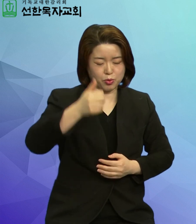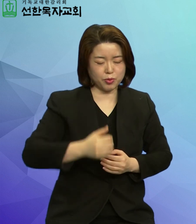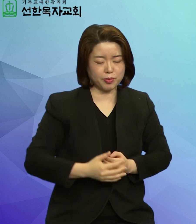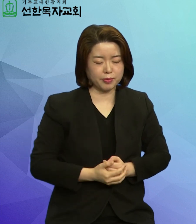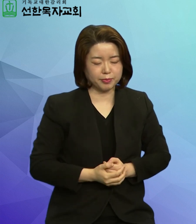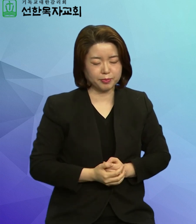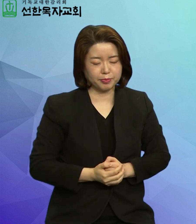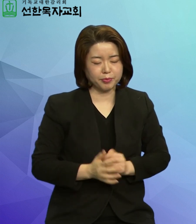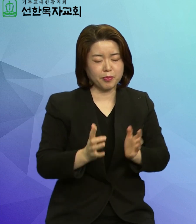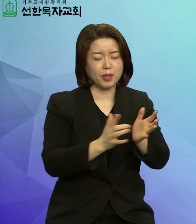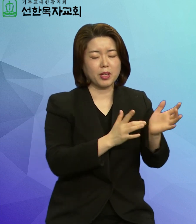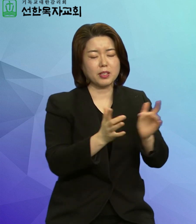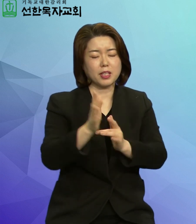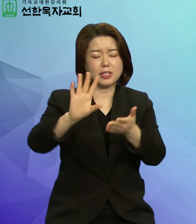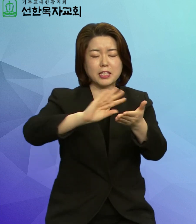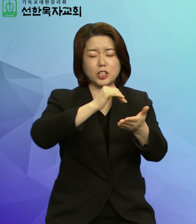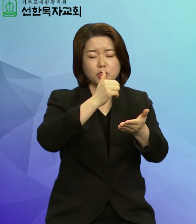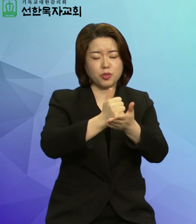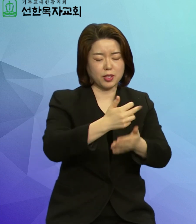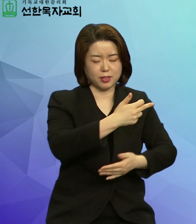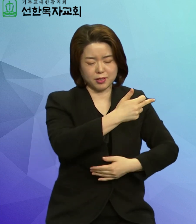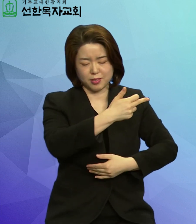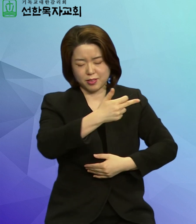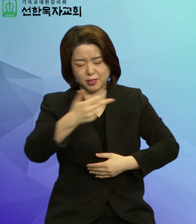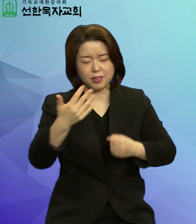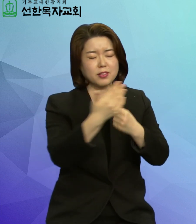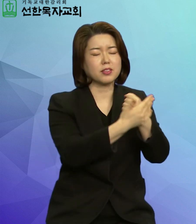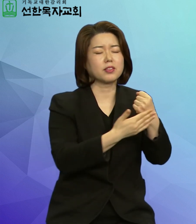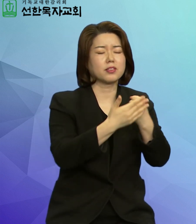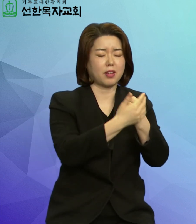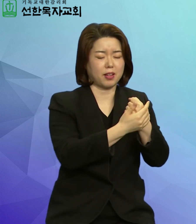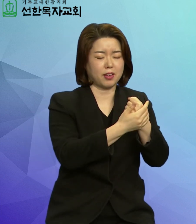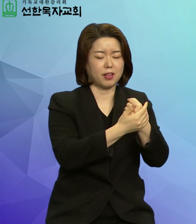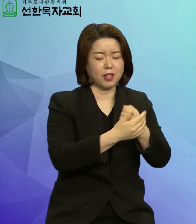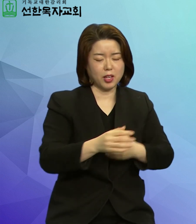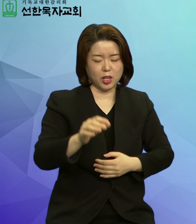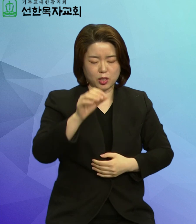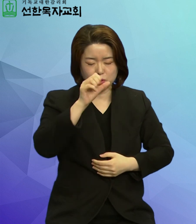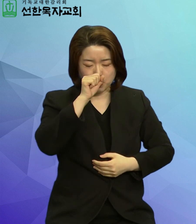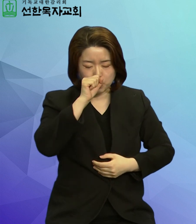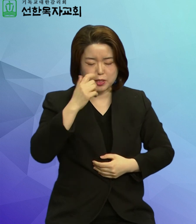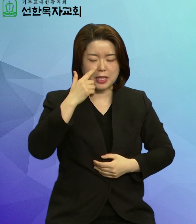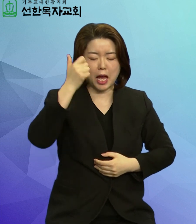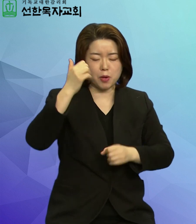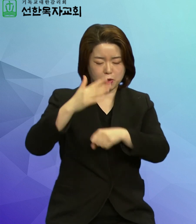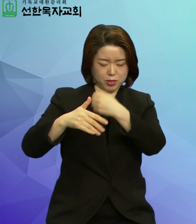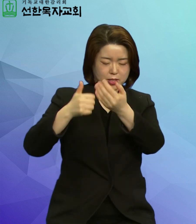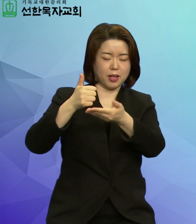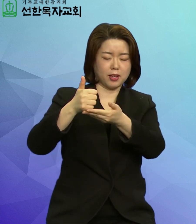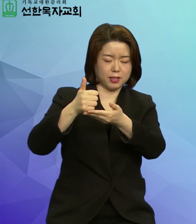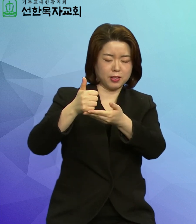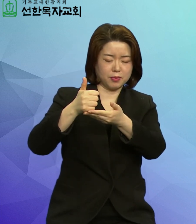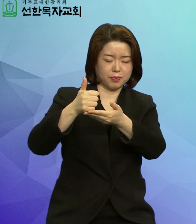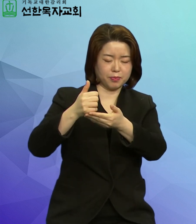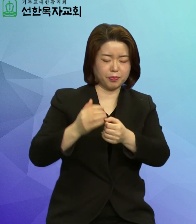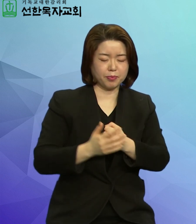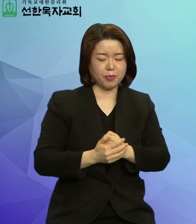생명의 주 예수 그리스도의 크신 은혜와 좋으신 아버지